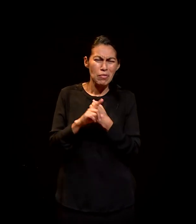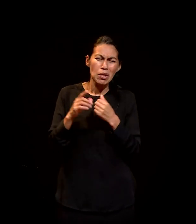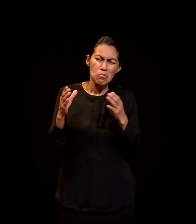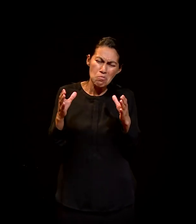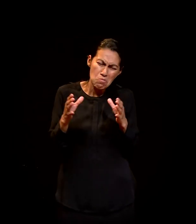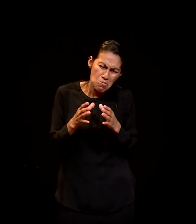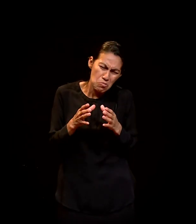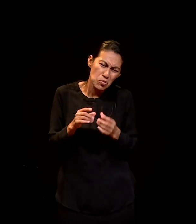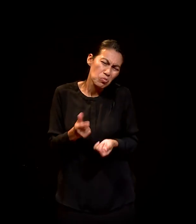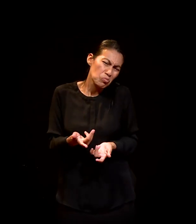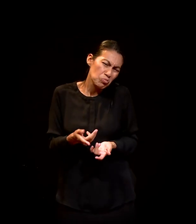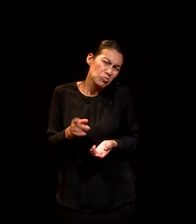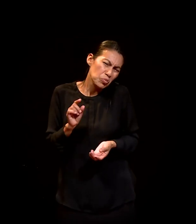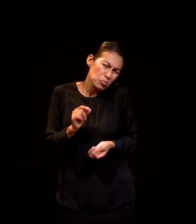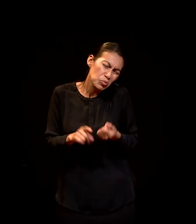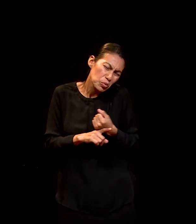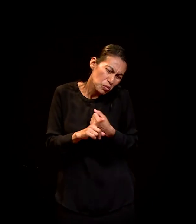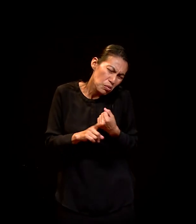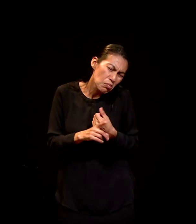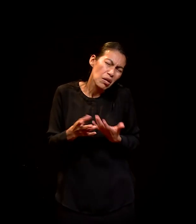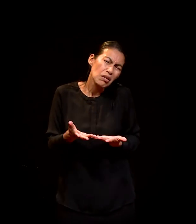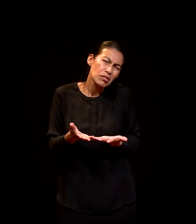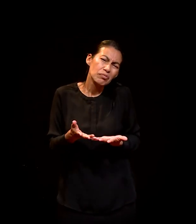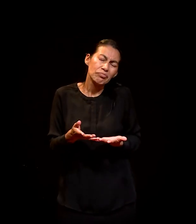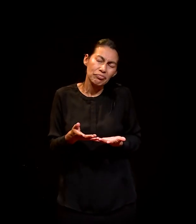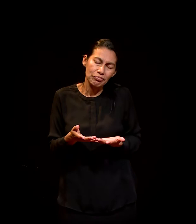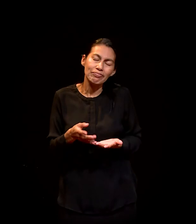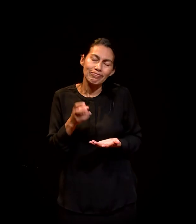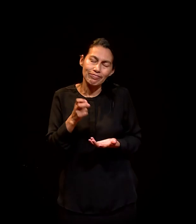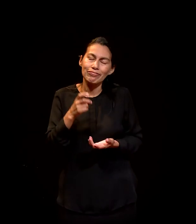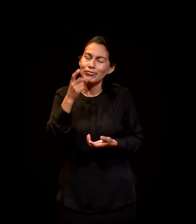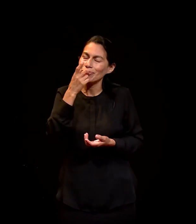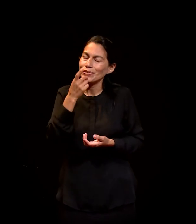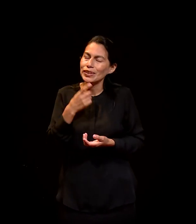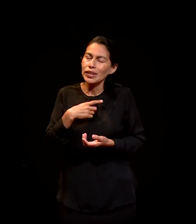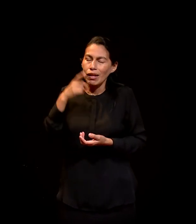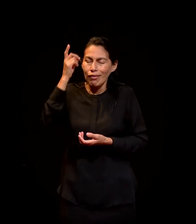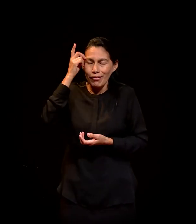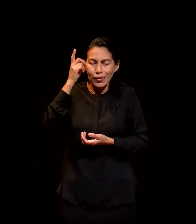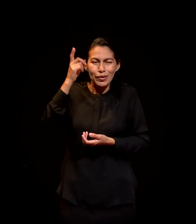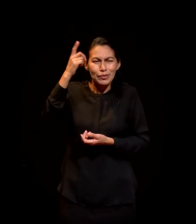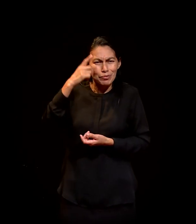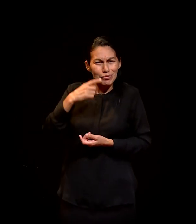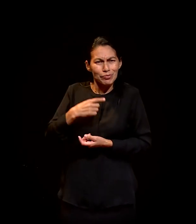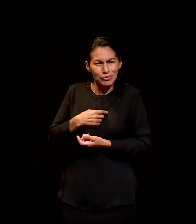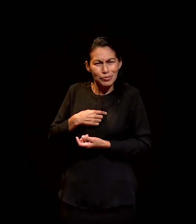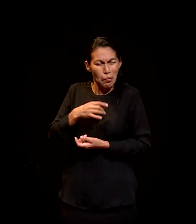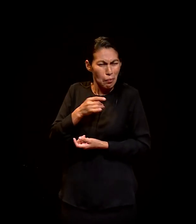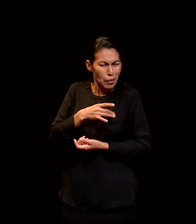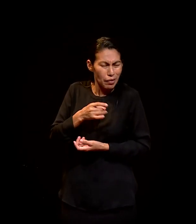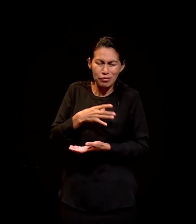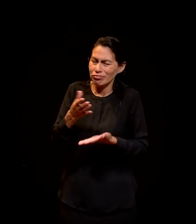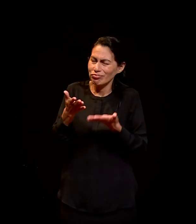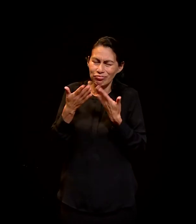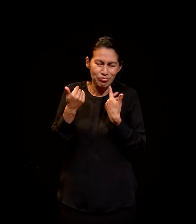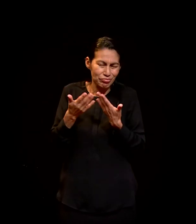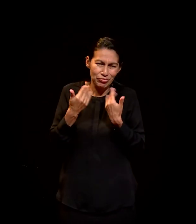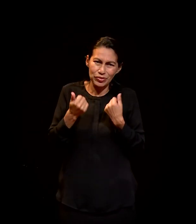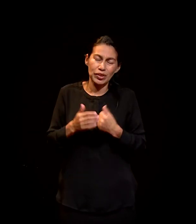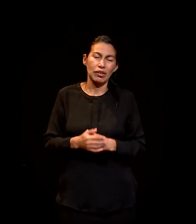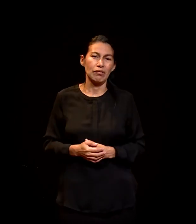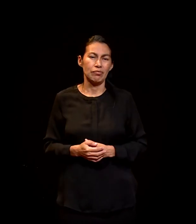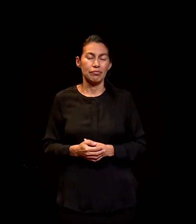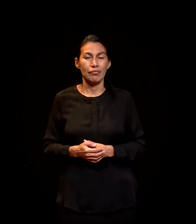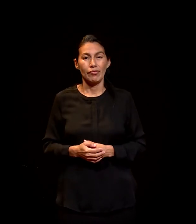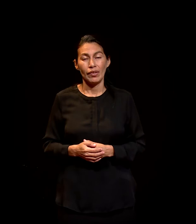bien comunicas con nosotros y que no tengamos se ha